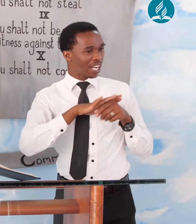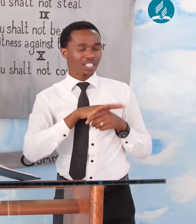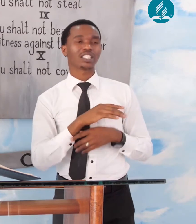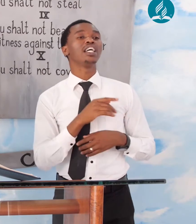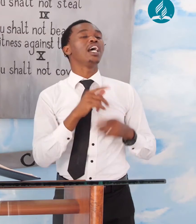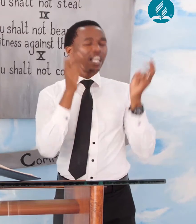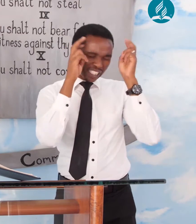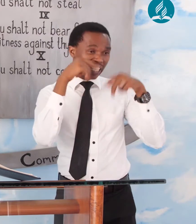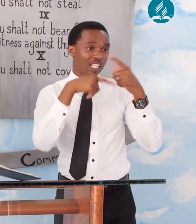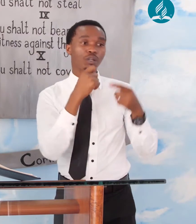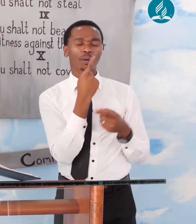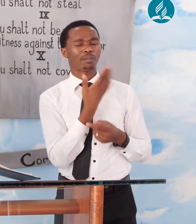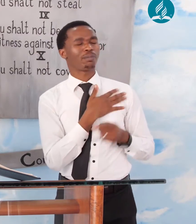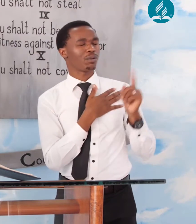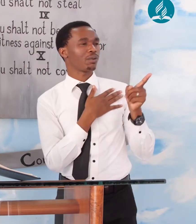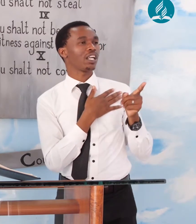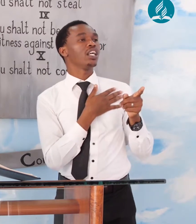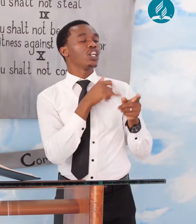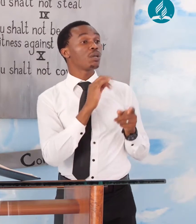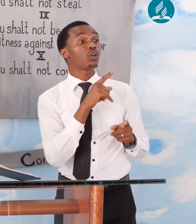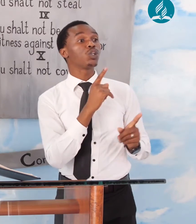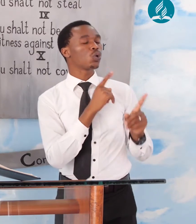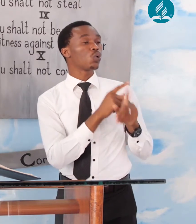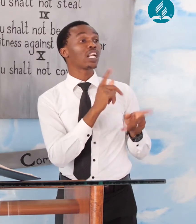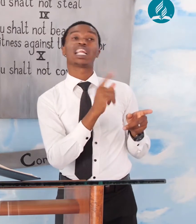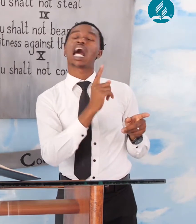yuko ahugiye kujya badashobora kukumva